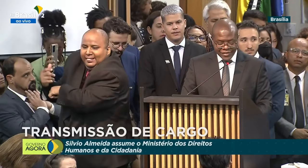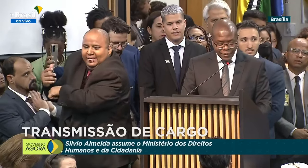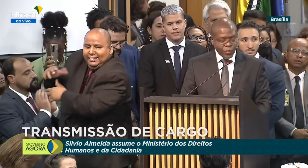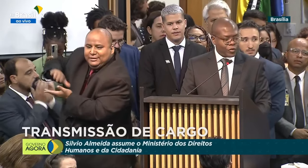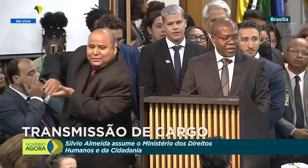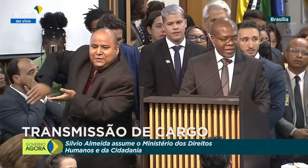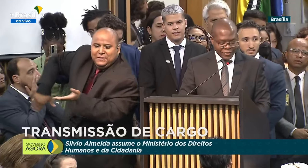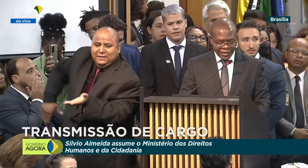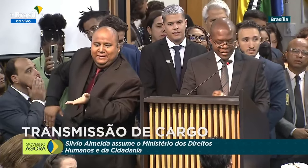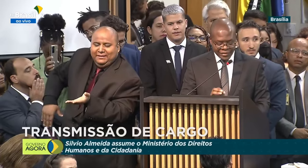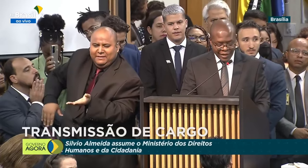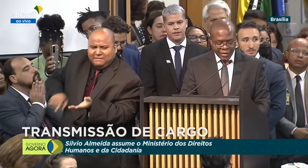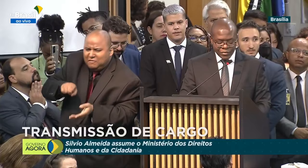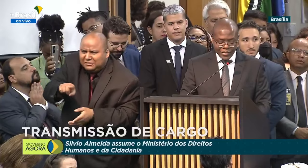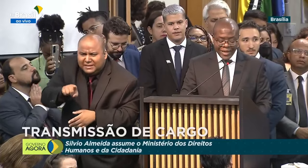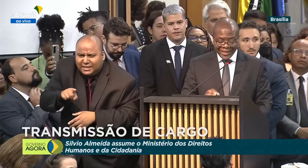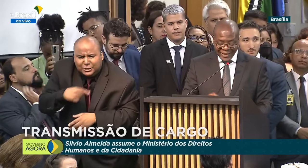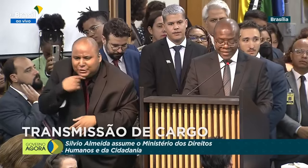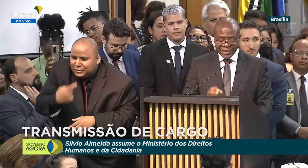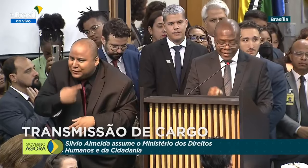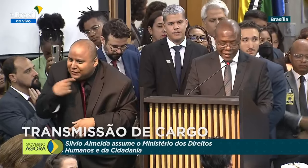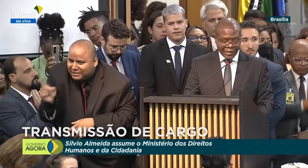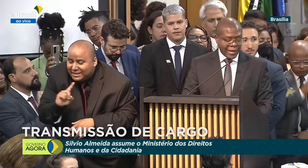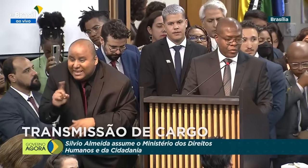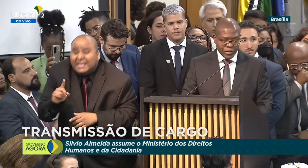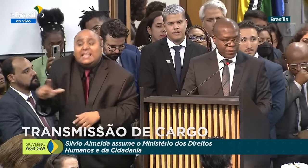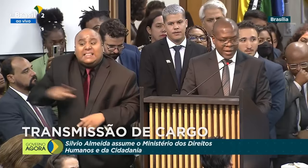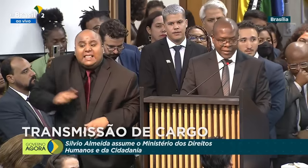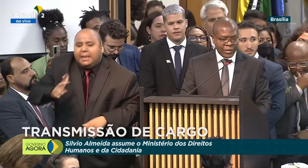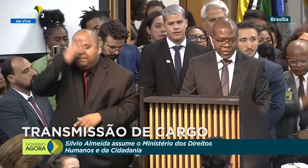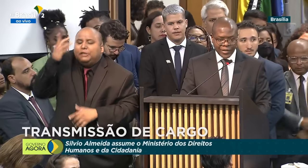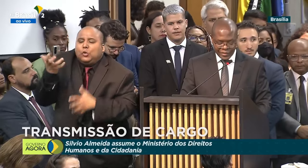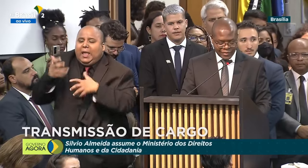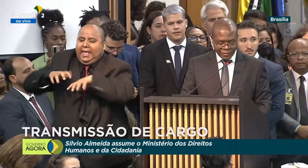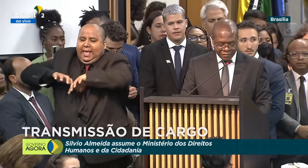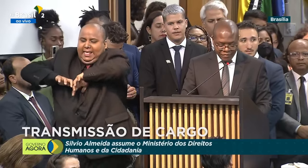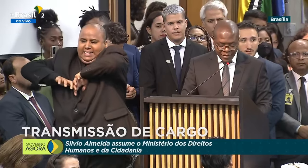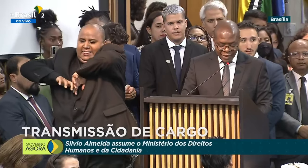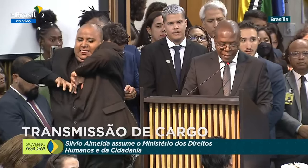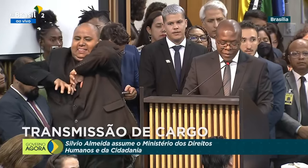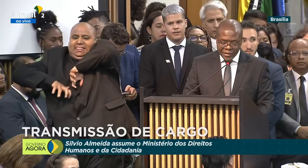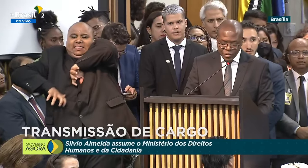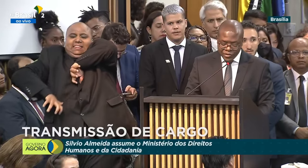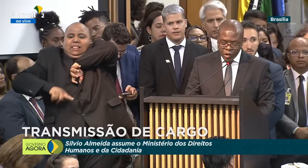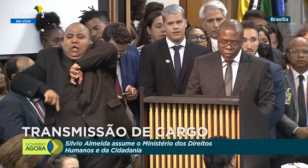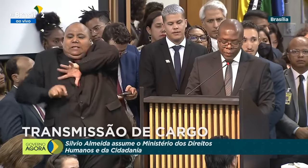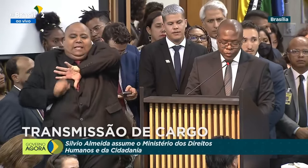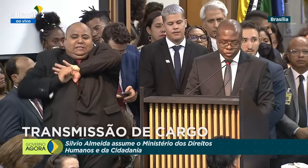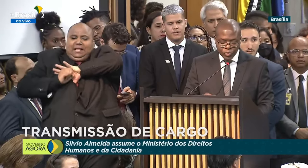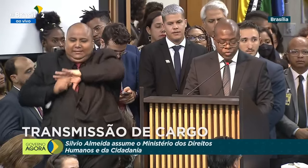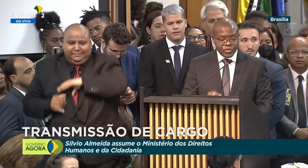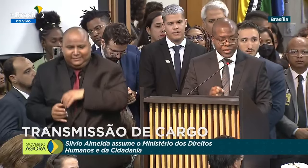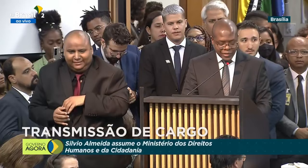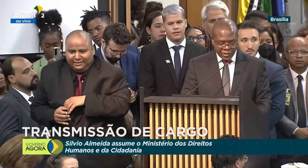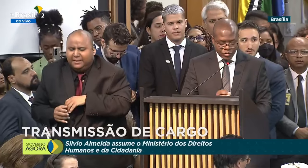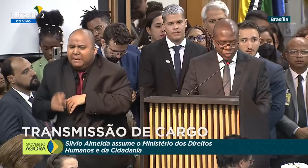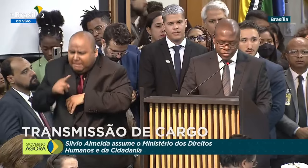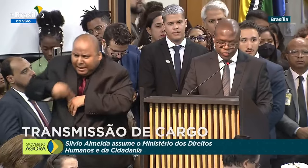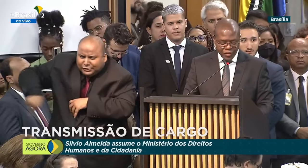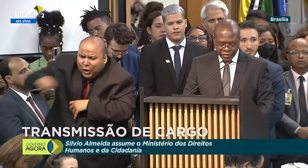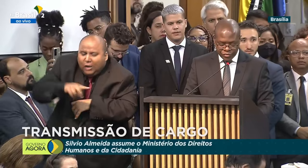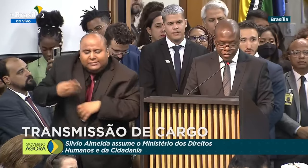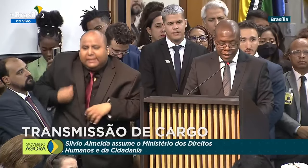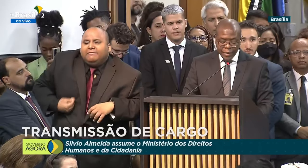sempre houve aqueles que quiseram e aqueles que ainda querem não separar da nossa criação Mas a nossa obra pulso nosso sangue